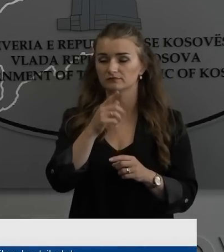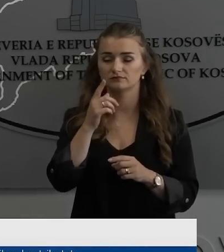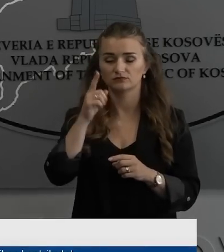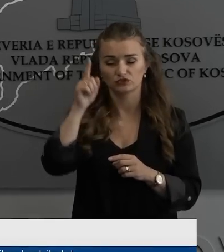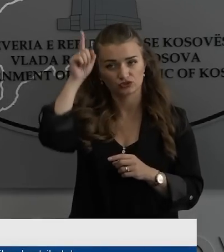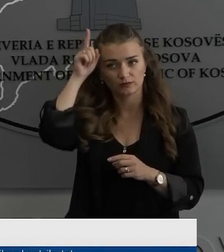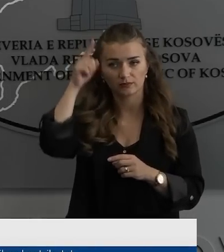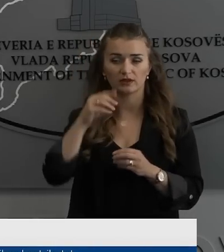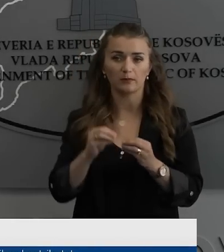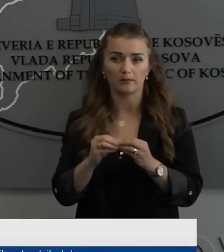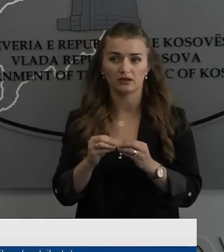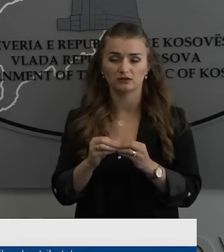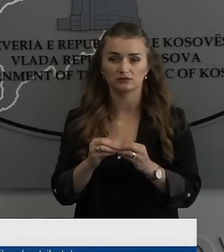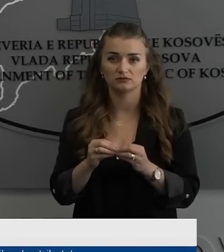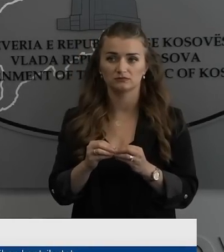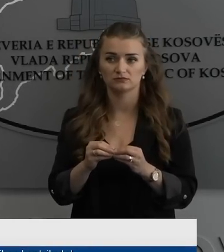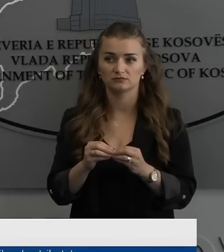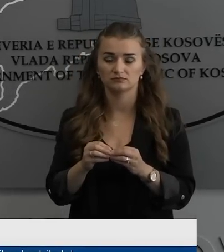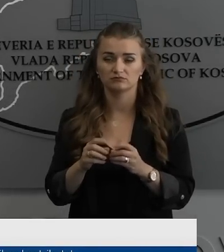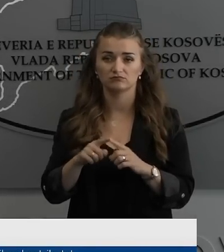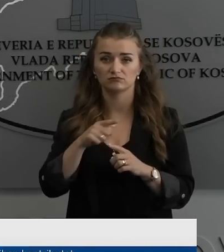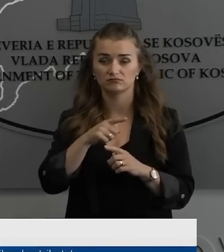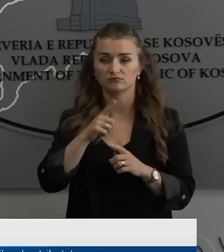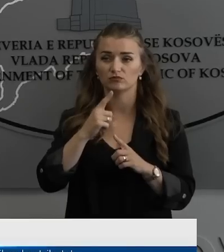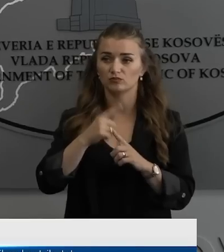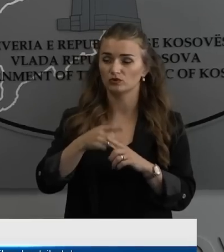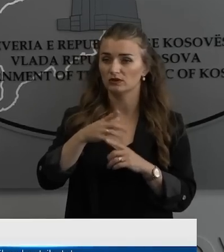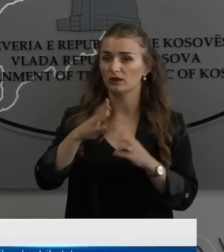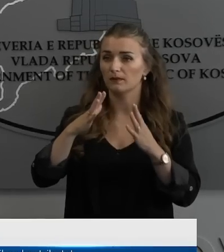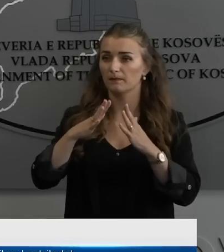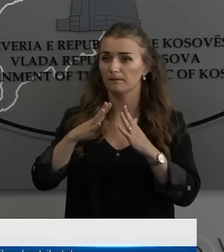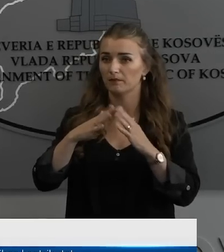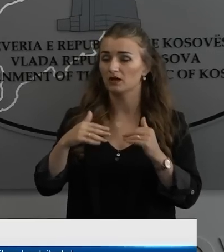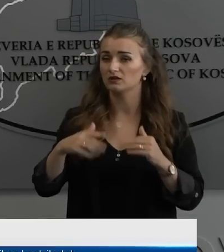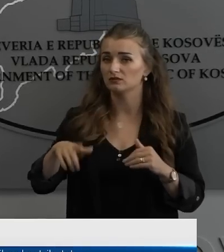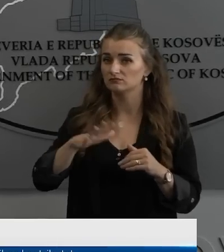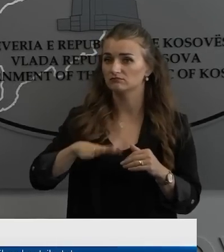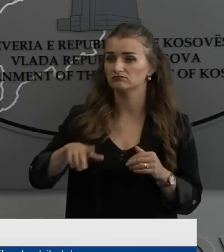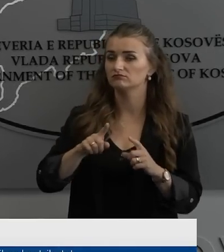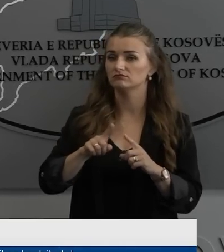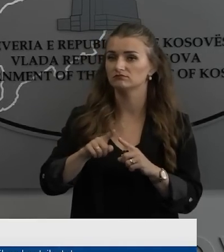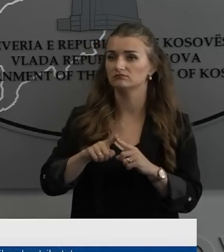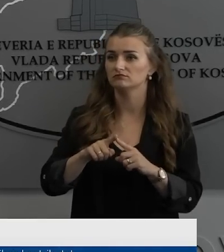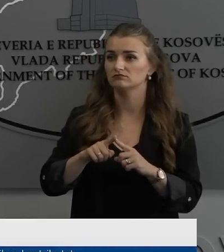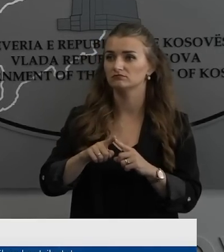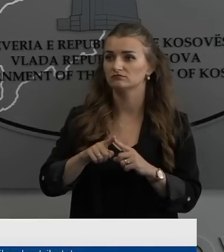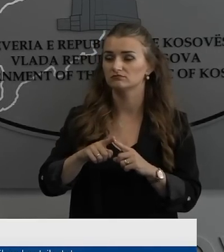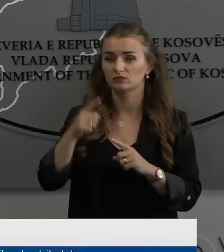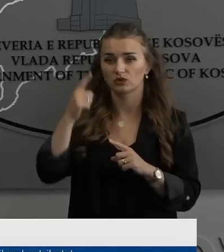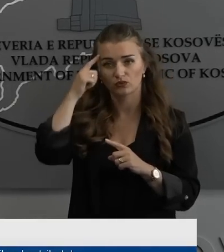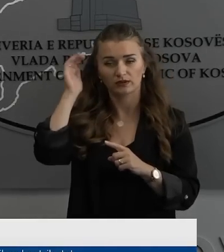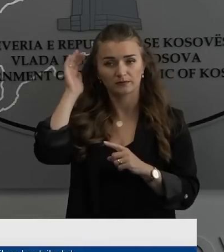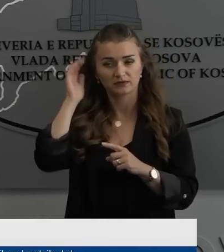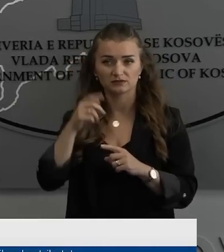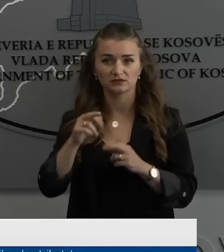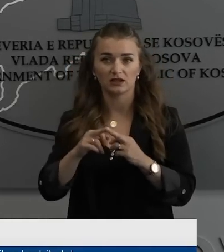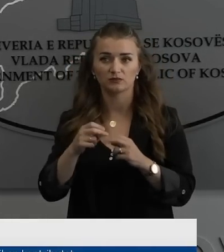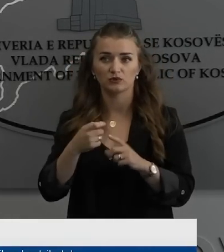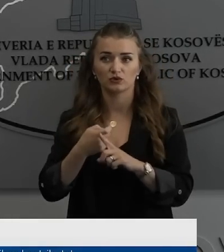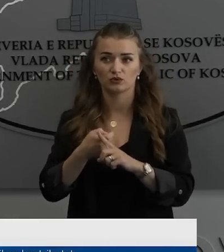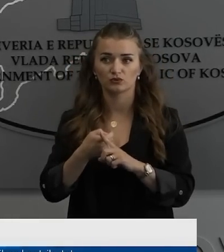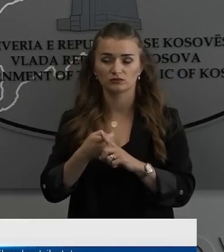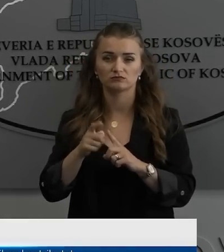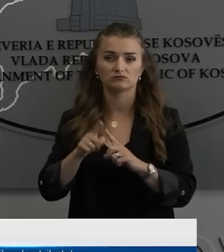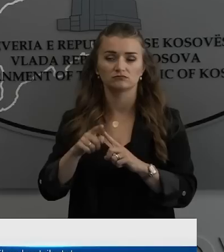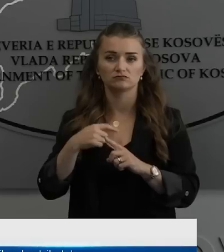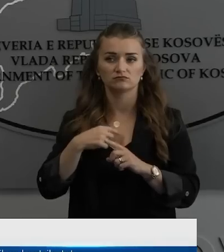në Ballkan lider politik e institucional, sikur se kryeministri i Republikës së Kosovës, që e ka mbështetur dhe